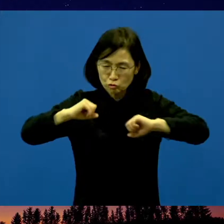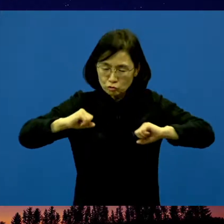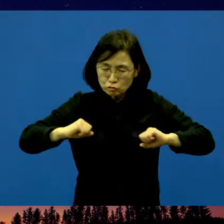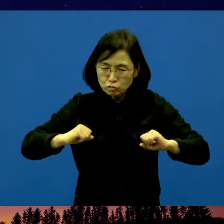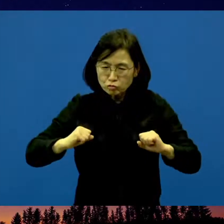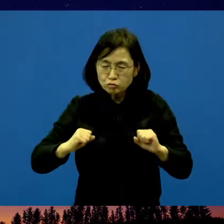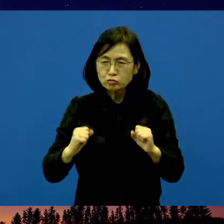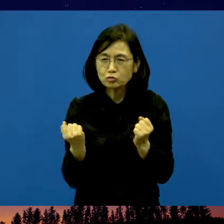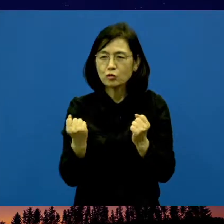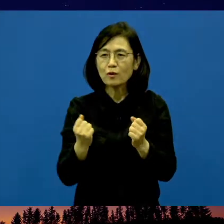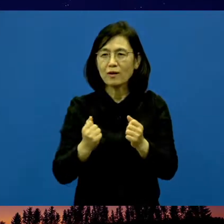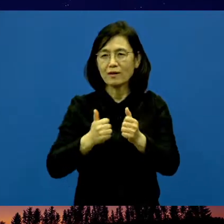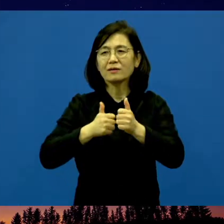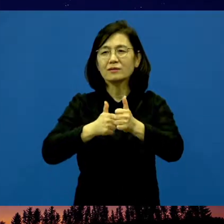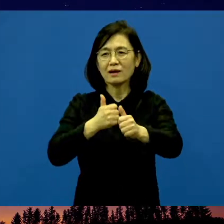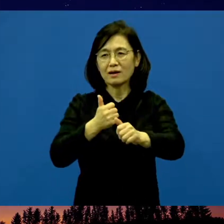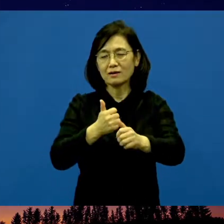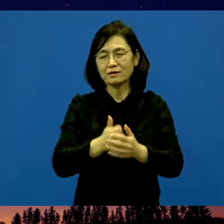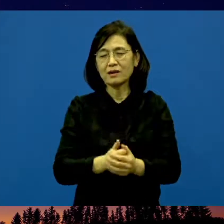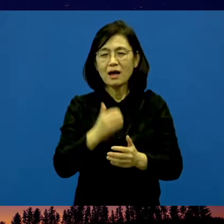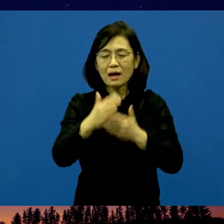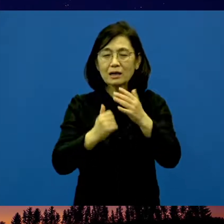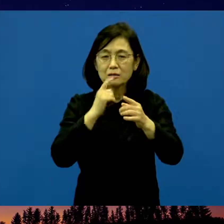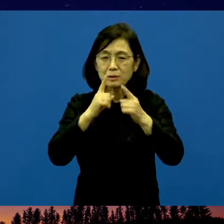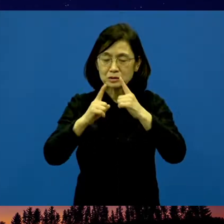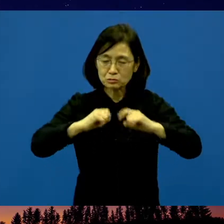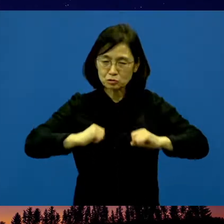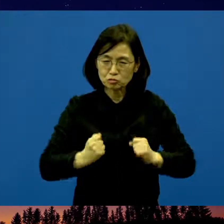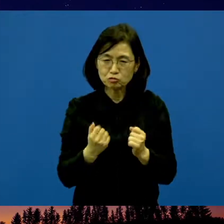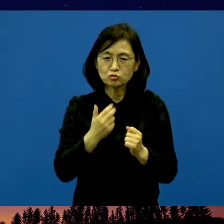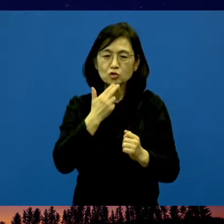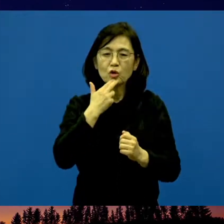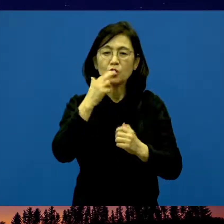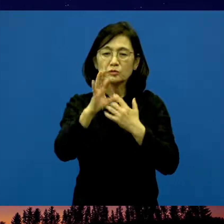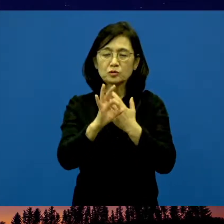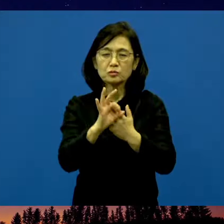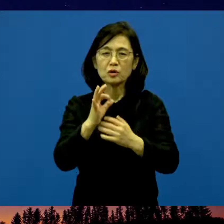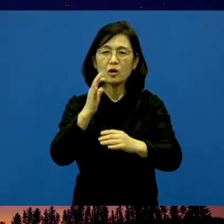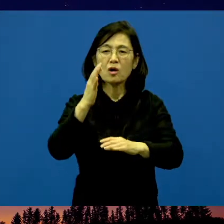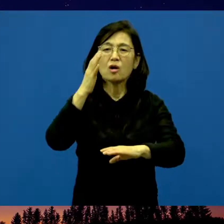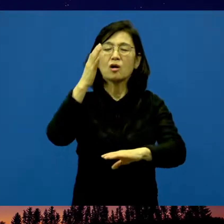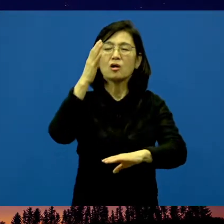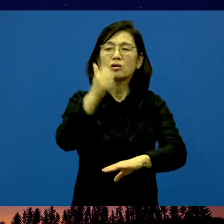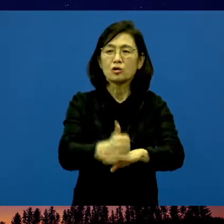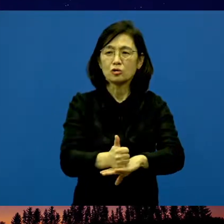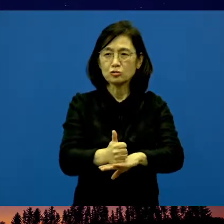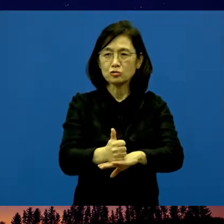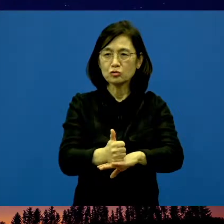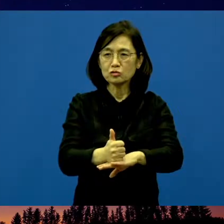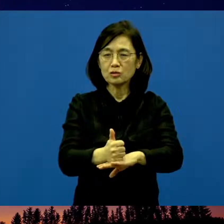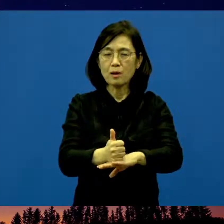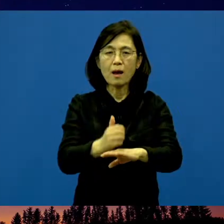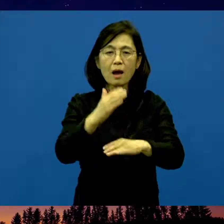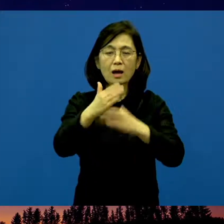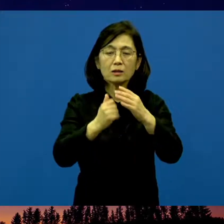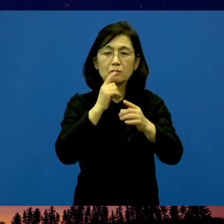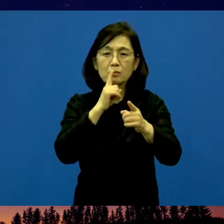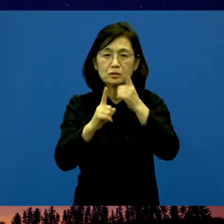거죠. 말씀에 순종하지 않는다면 결국은 그 말씀의 절대적 권위를 인정하지 않는 것